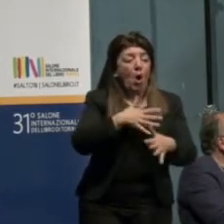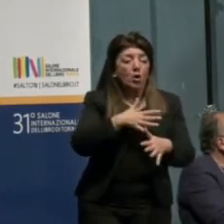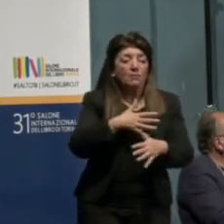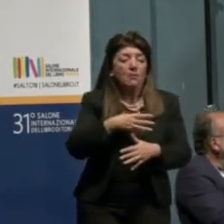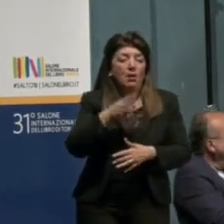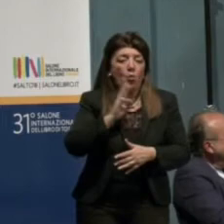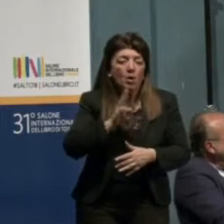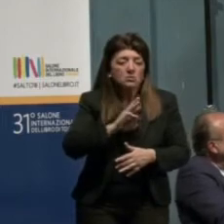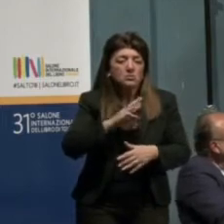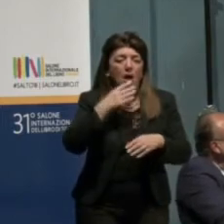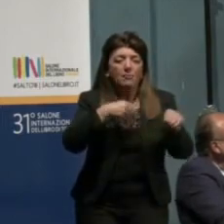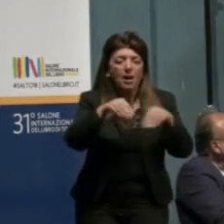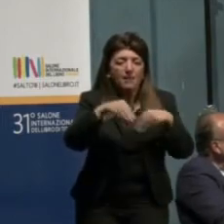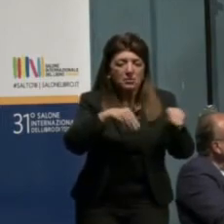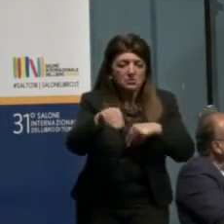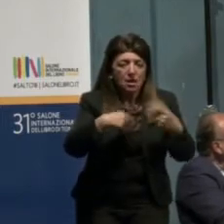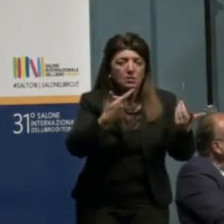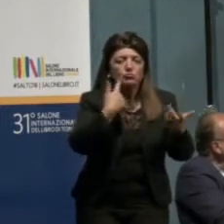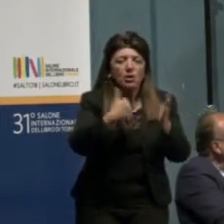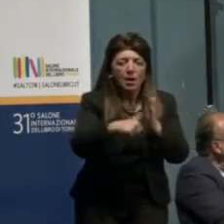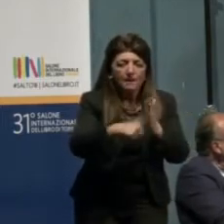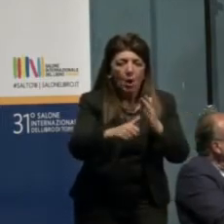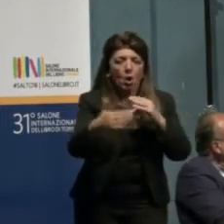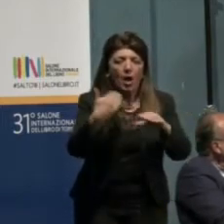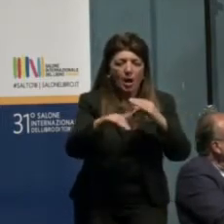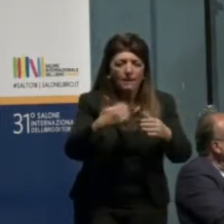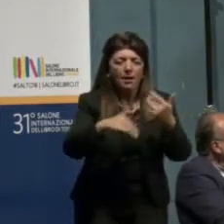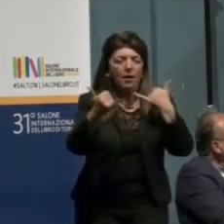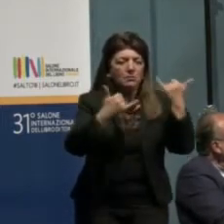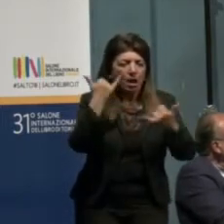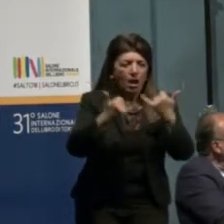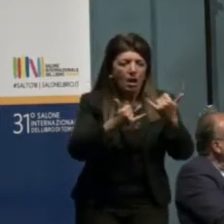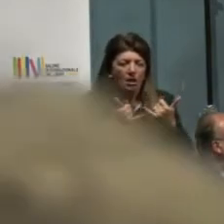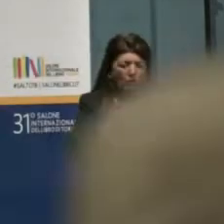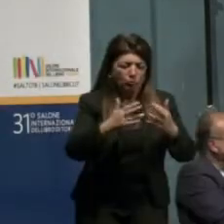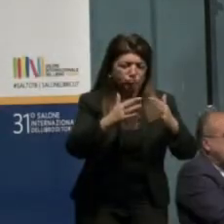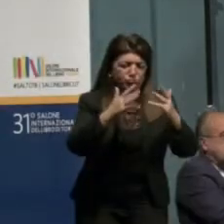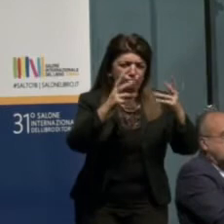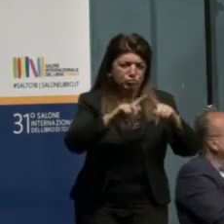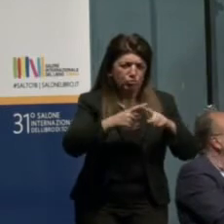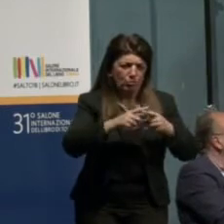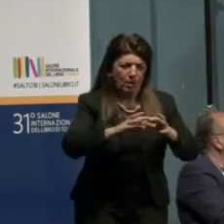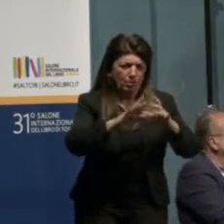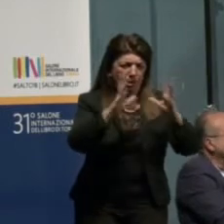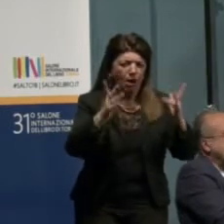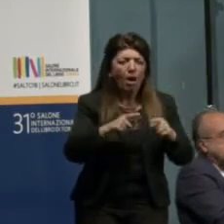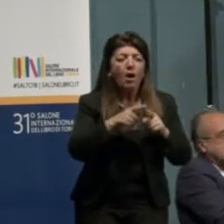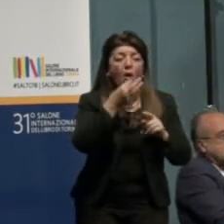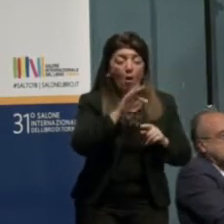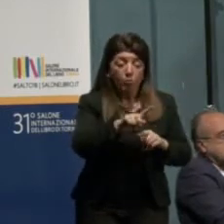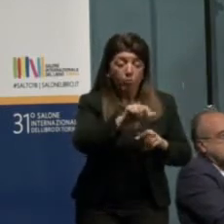messenger la posta e il telefono è avanti può magari